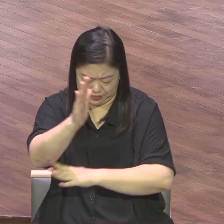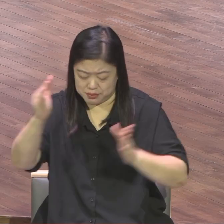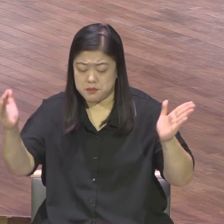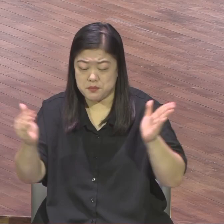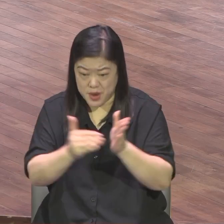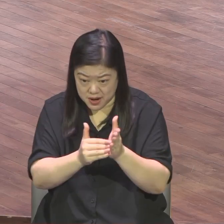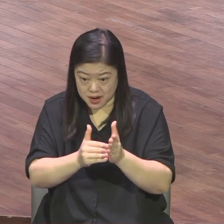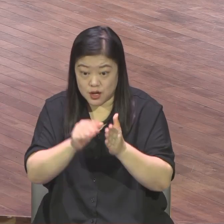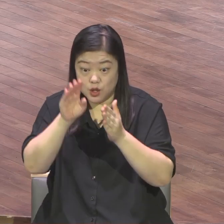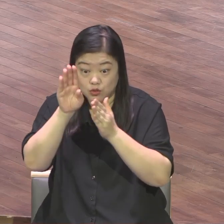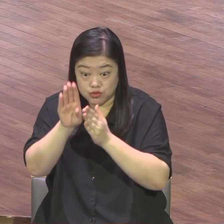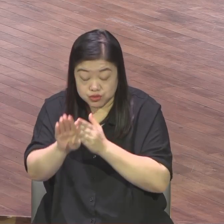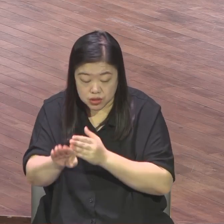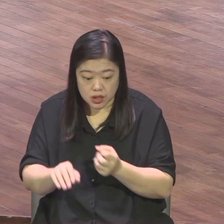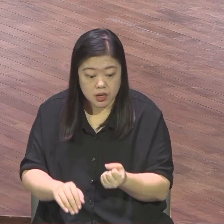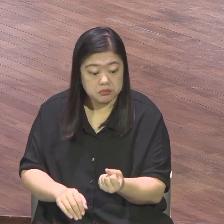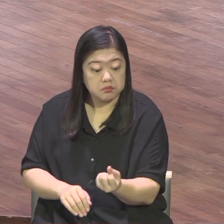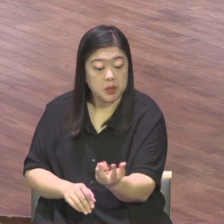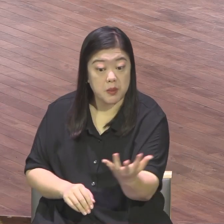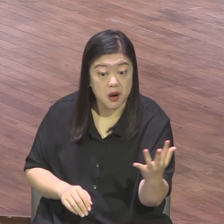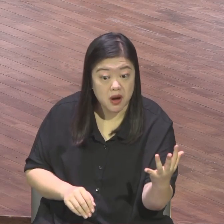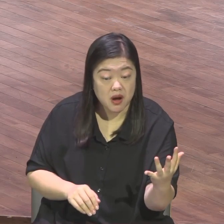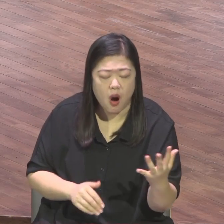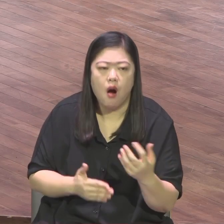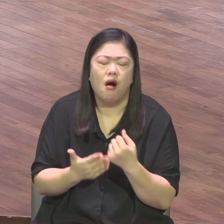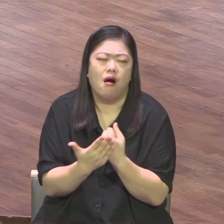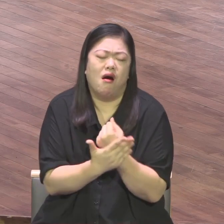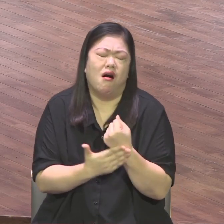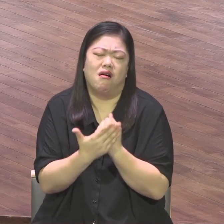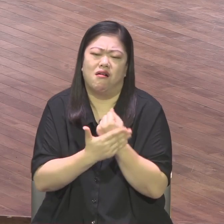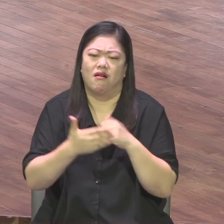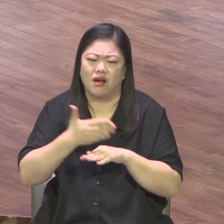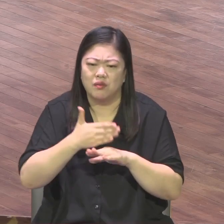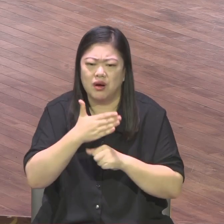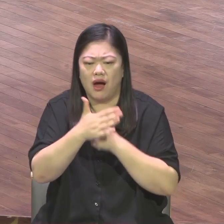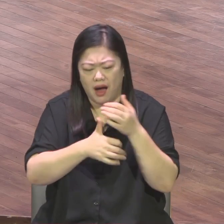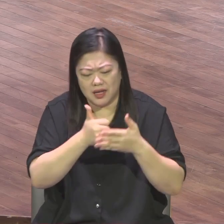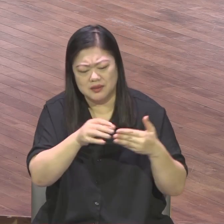인해 가지고 생길 분쟁을 걱정했습니다.